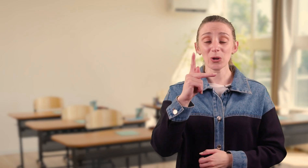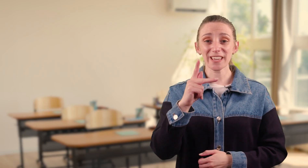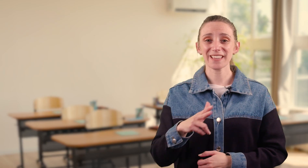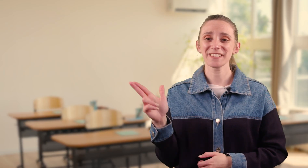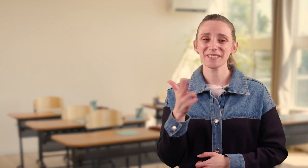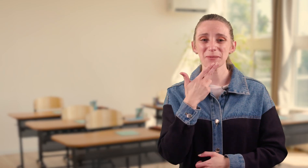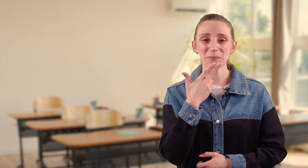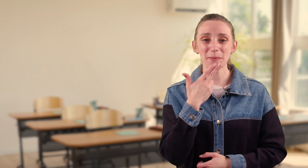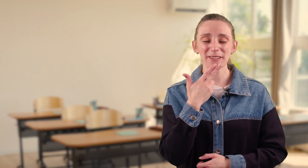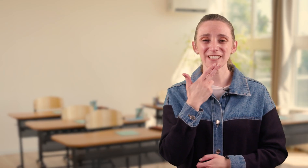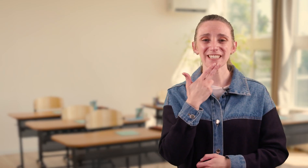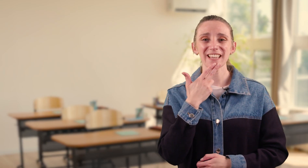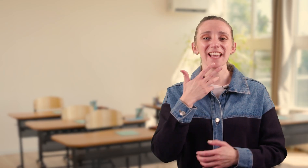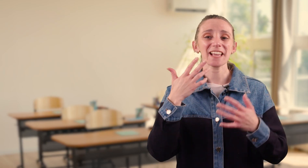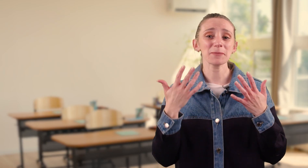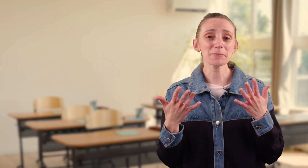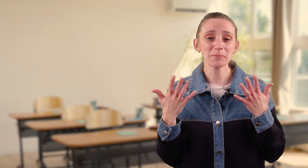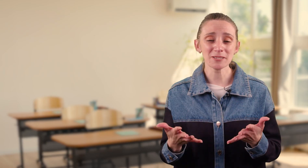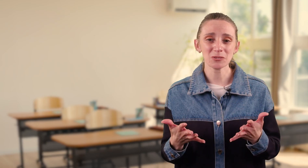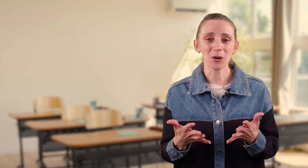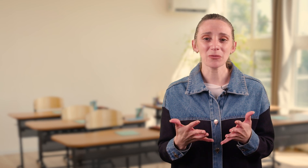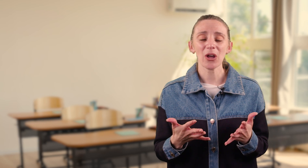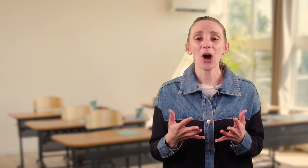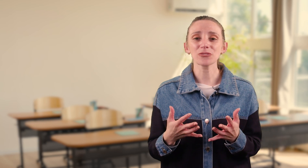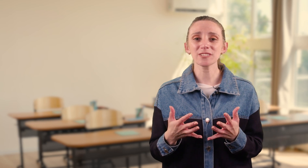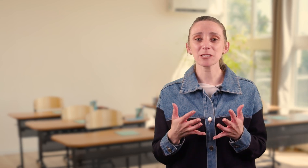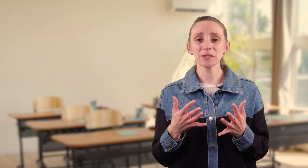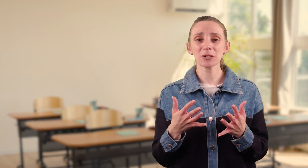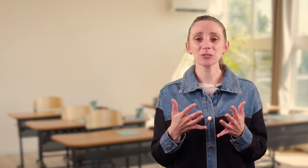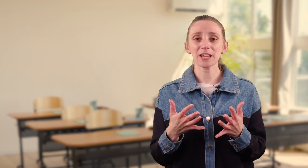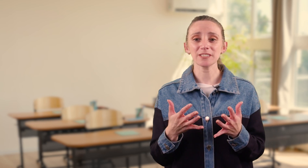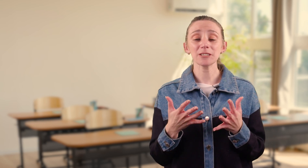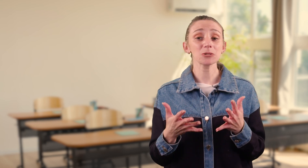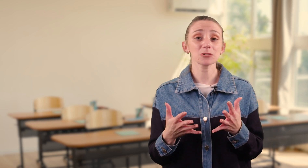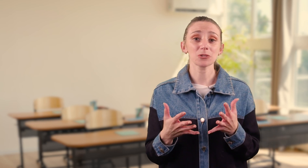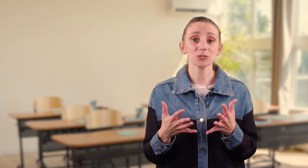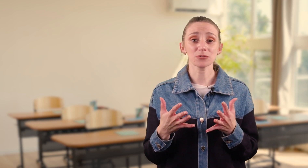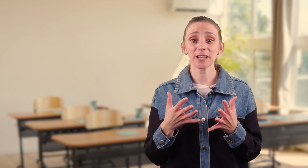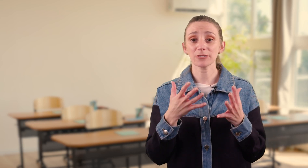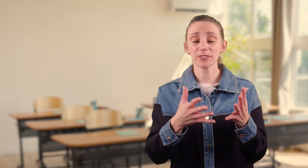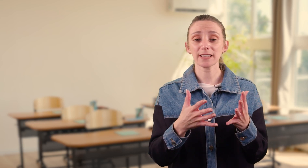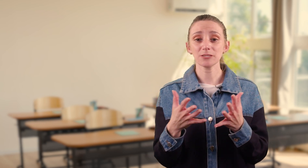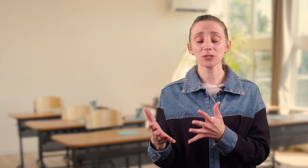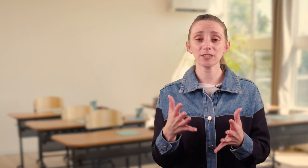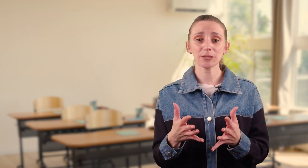Ok, parfait. Et bien maintenant, en vous inspirant de la vidéo que je viens de faire, des deux vidéos